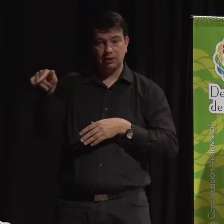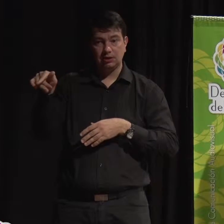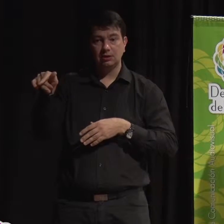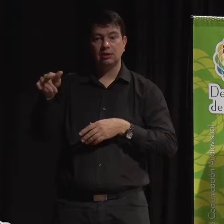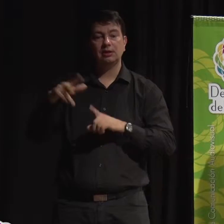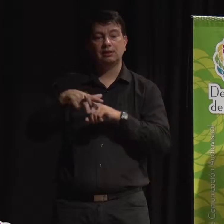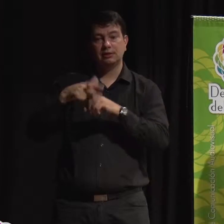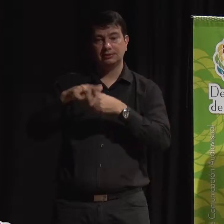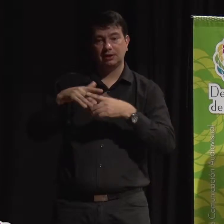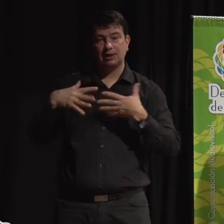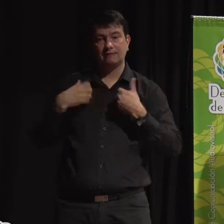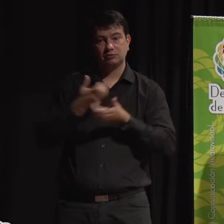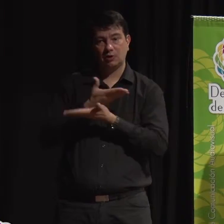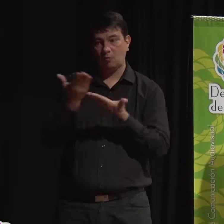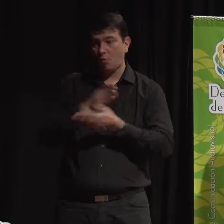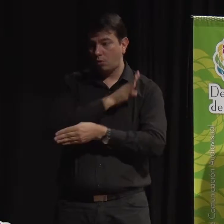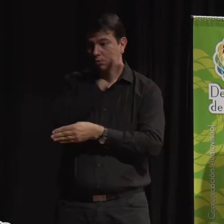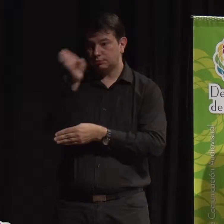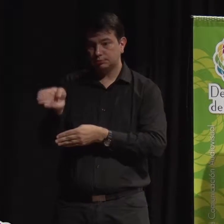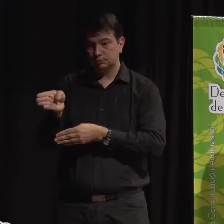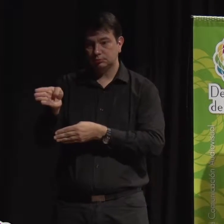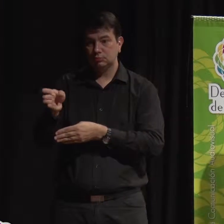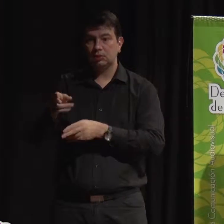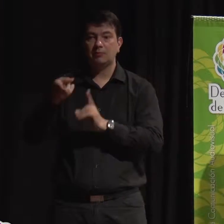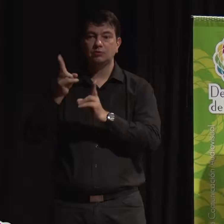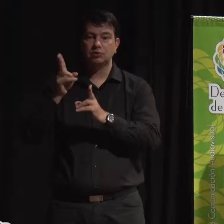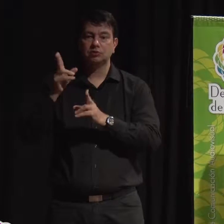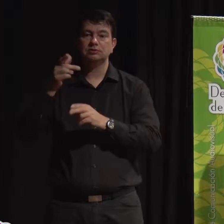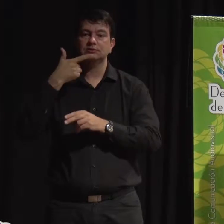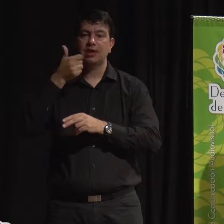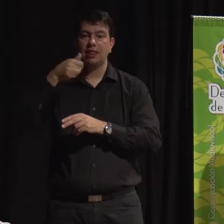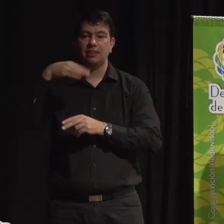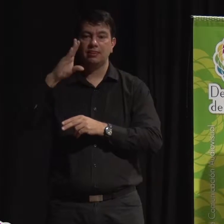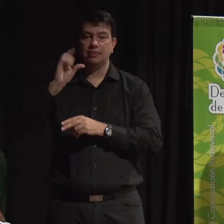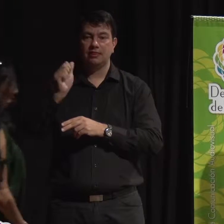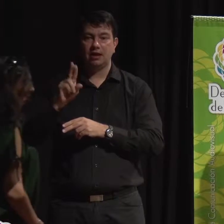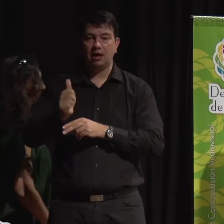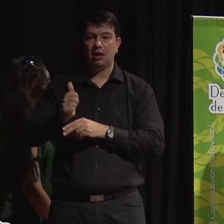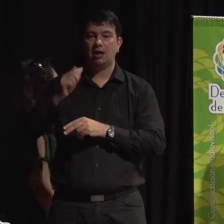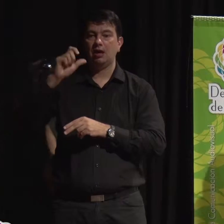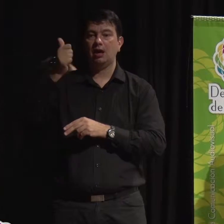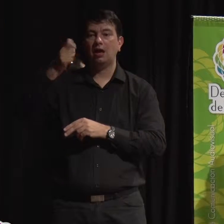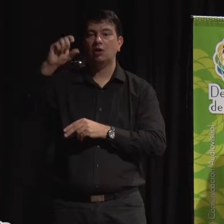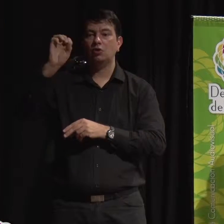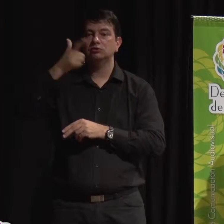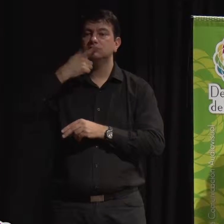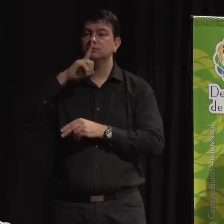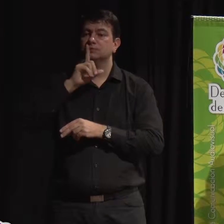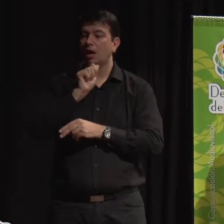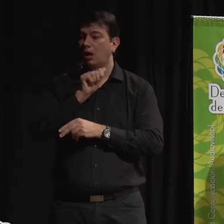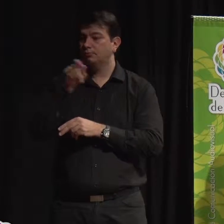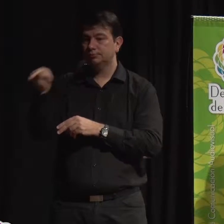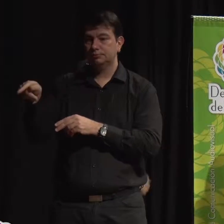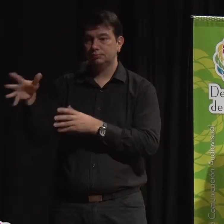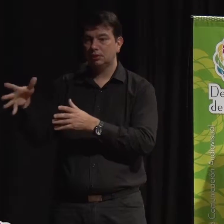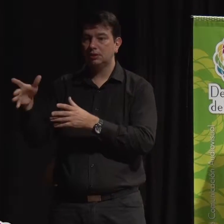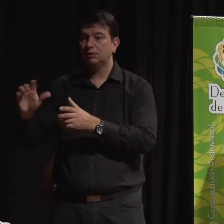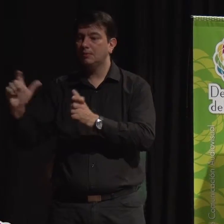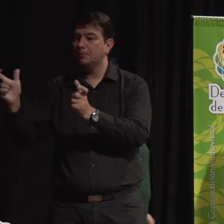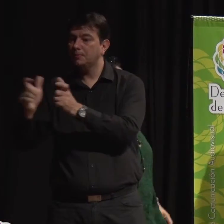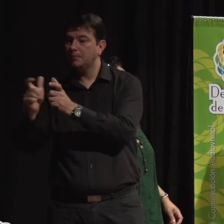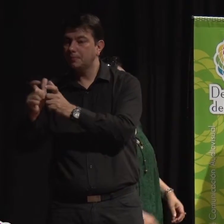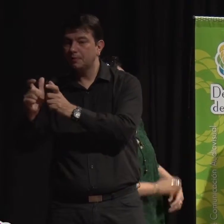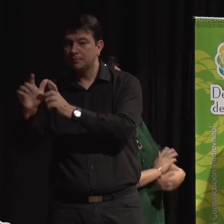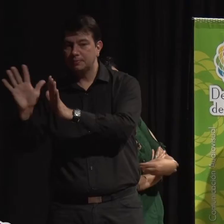muy poco con la profe sandra costa y que hicimos un vídeo y a